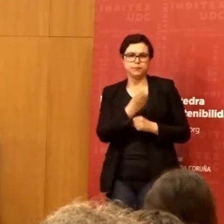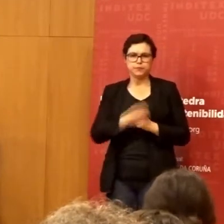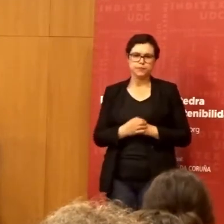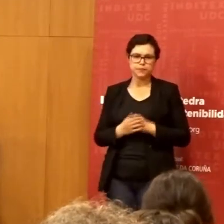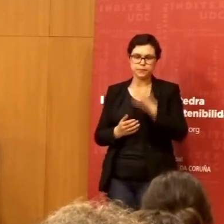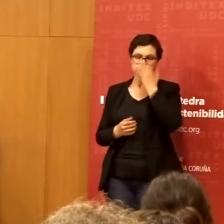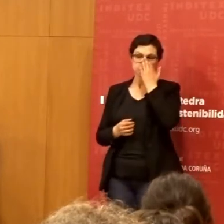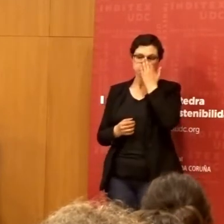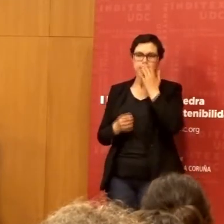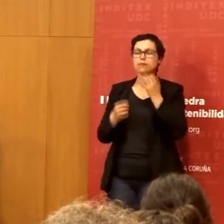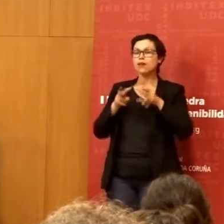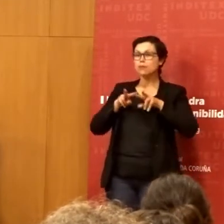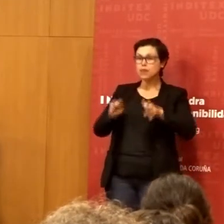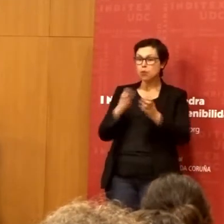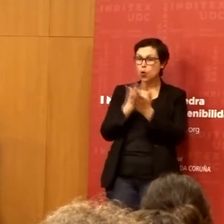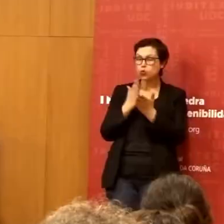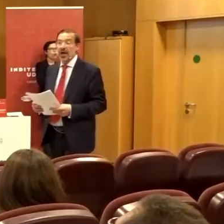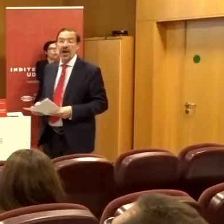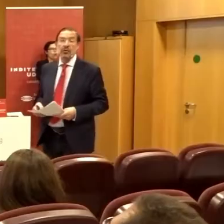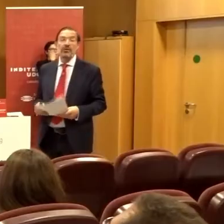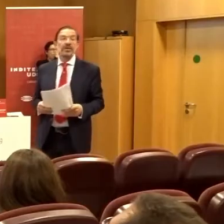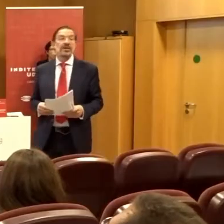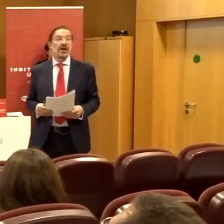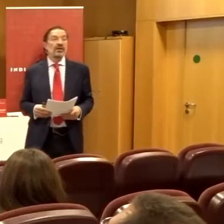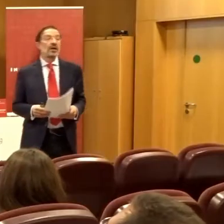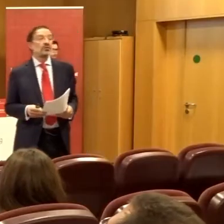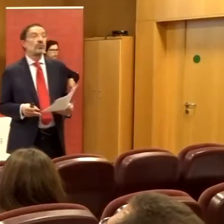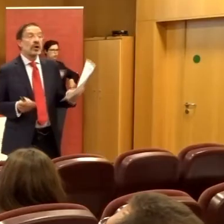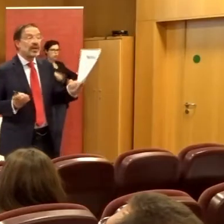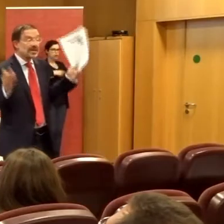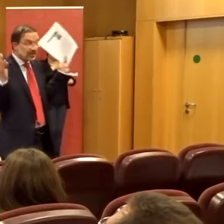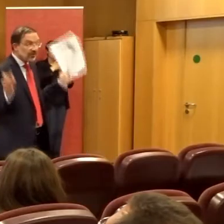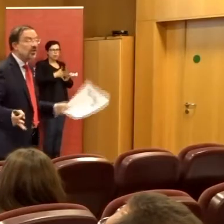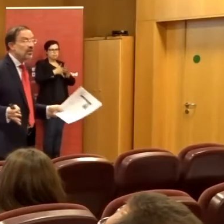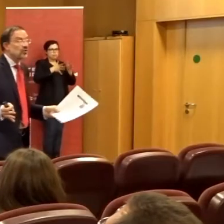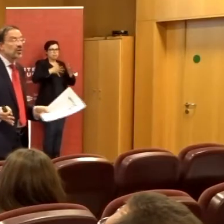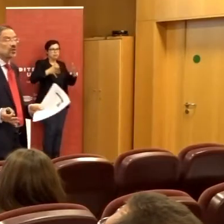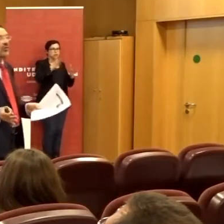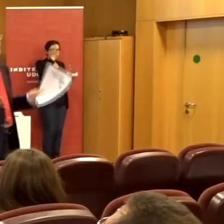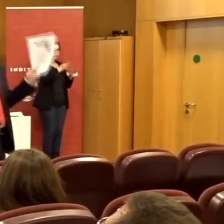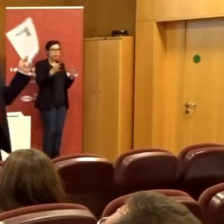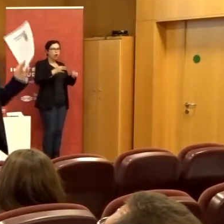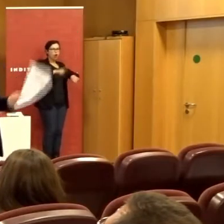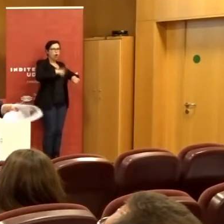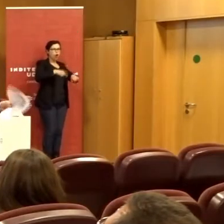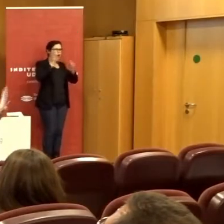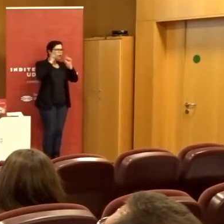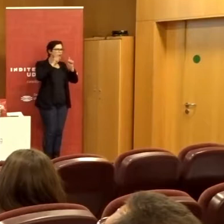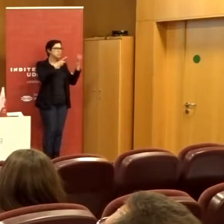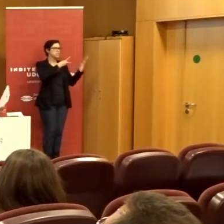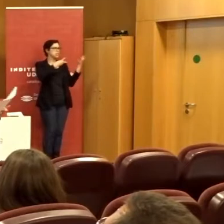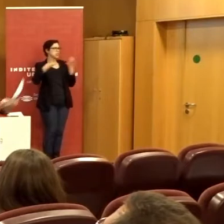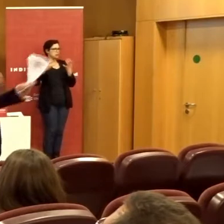con 400 horas, pero hemos incrementado y ahora actualmente es un programa de 700 horas de docencia